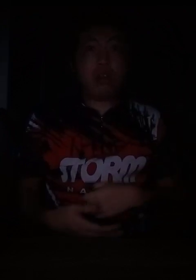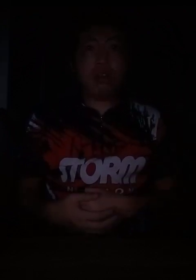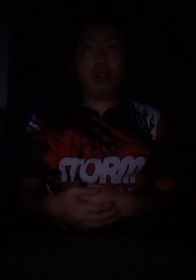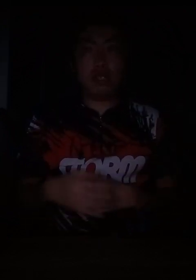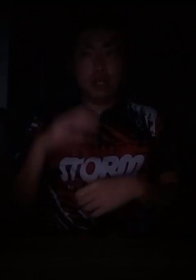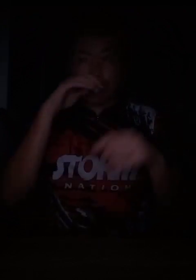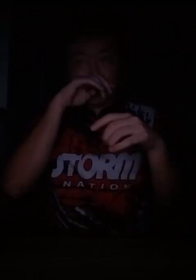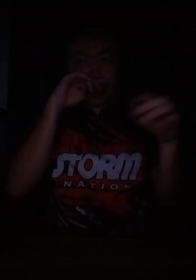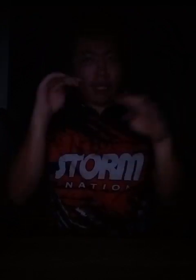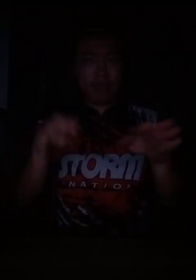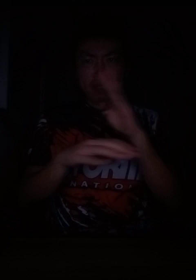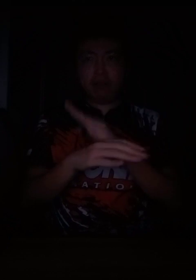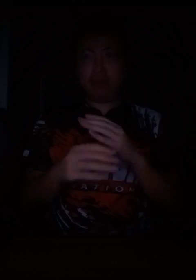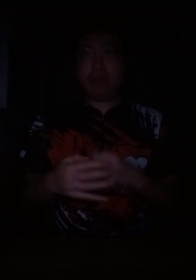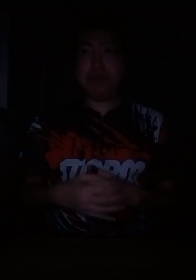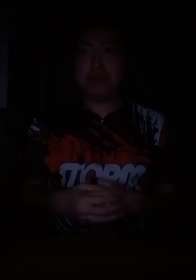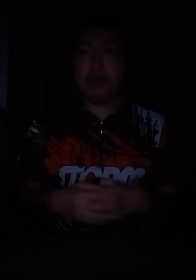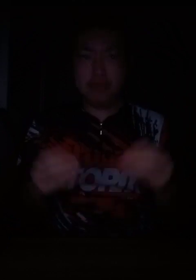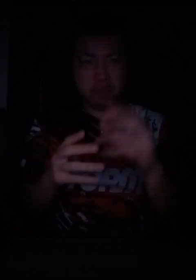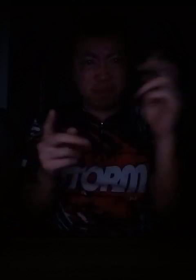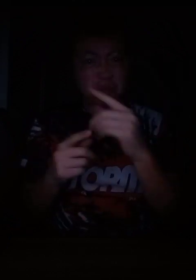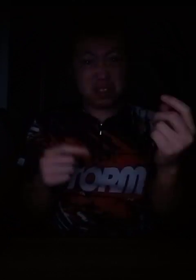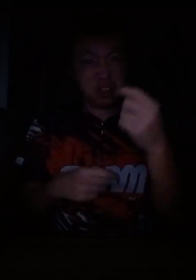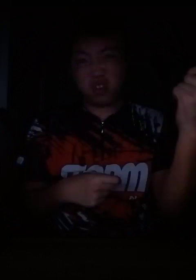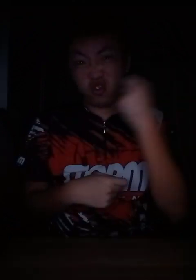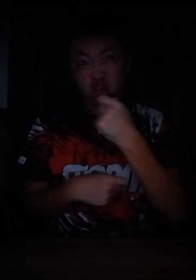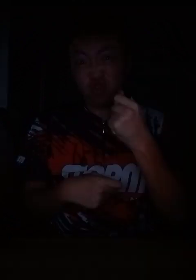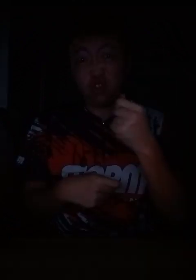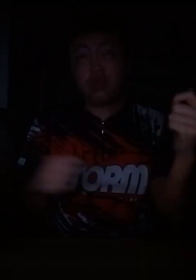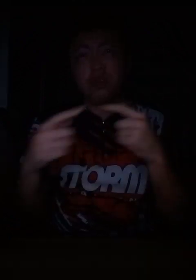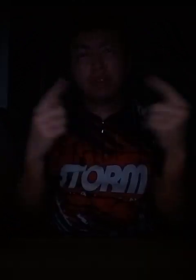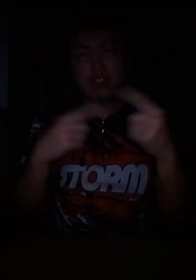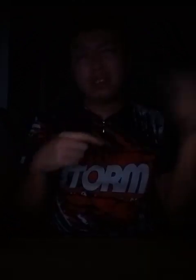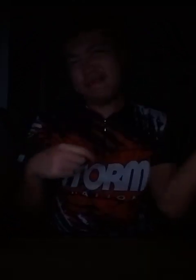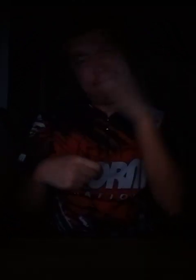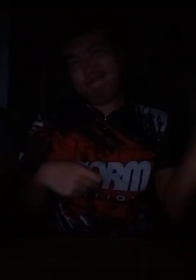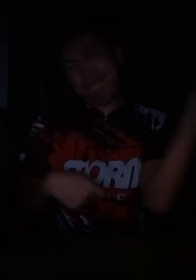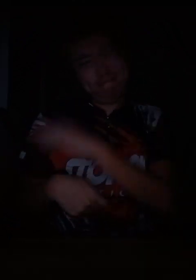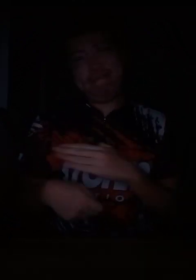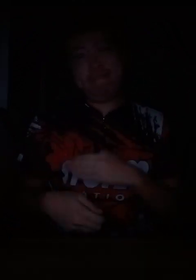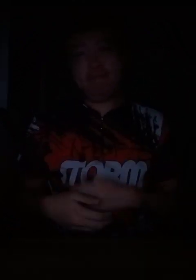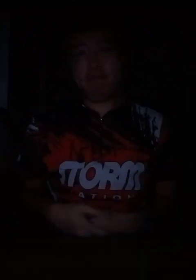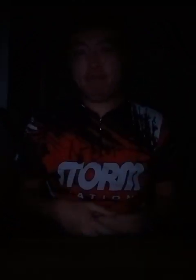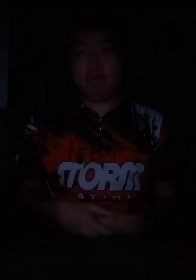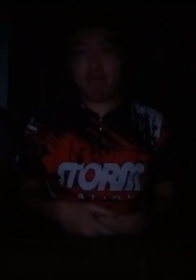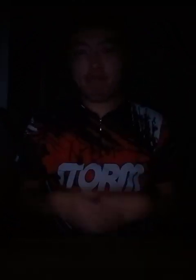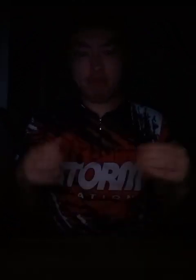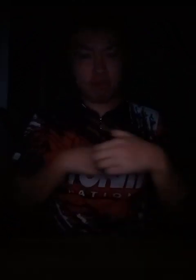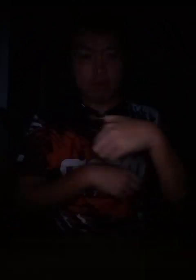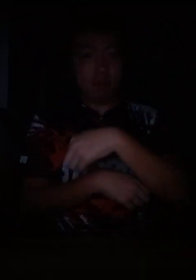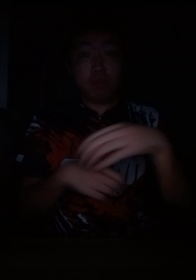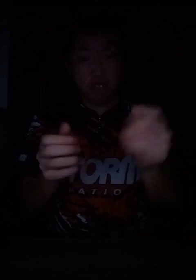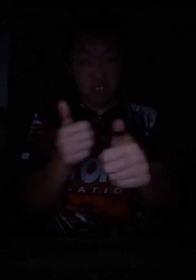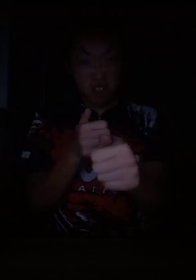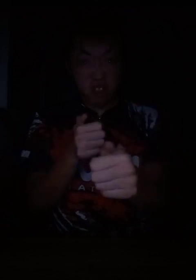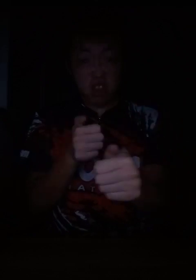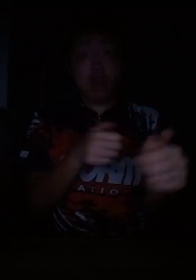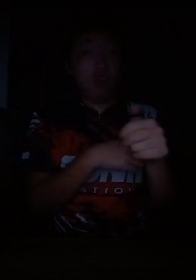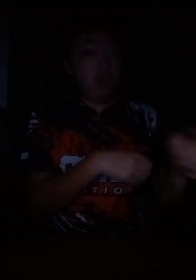승객들이 말려보지만 여성은 가방에서 둔기까지 꺼내 버스 기사를 때립니다. 버스에 있는 불만 소화기를 뿌리고